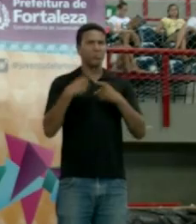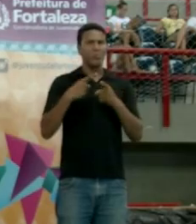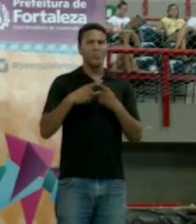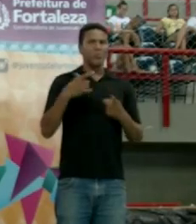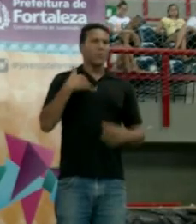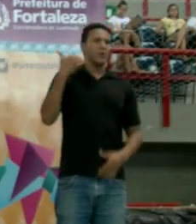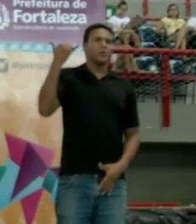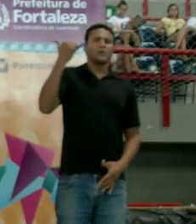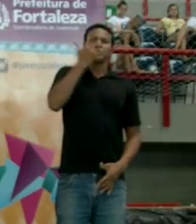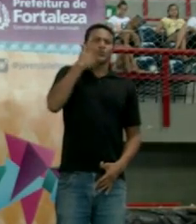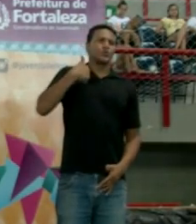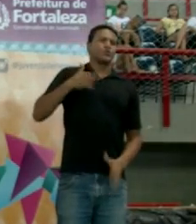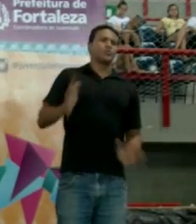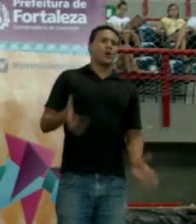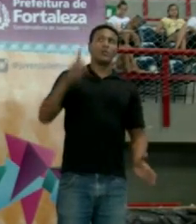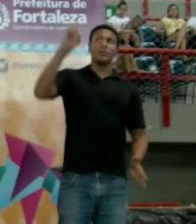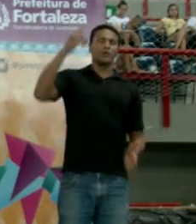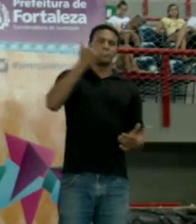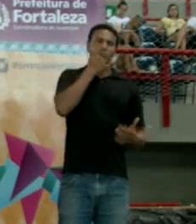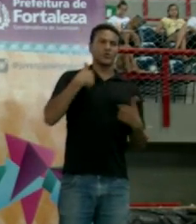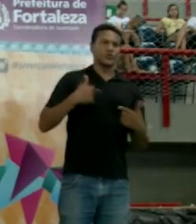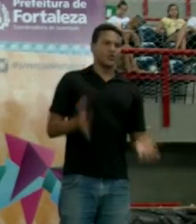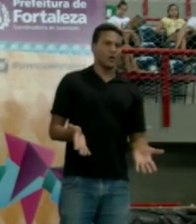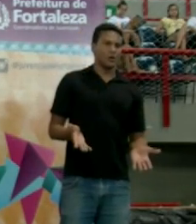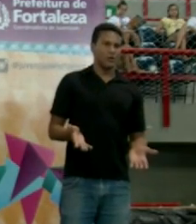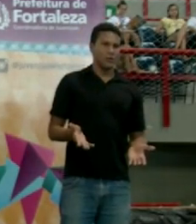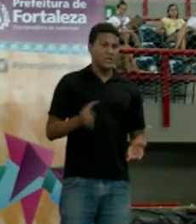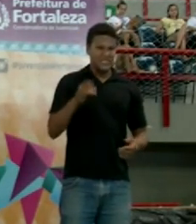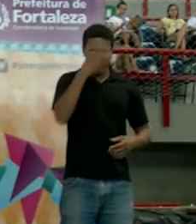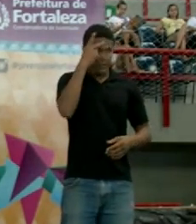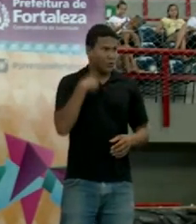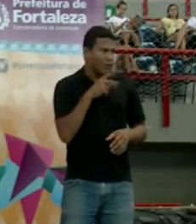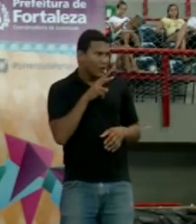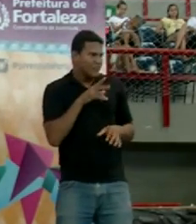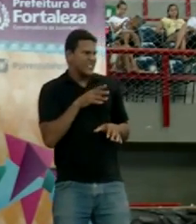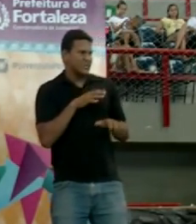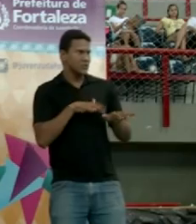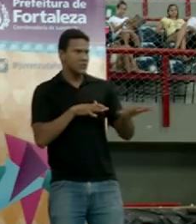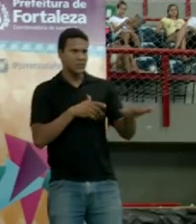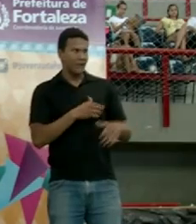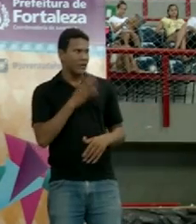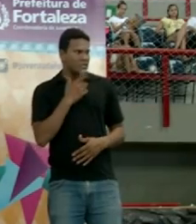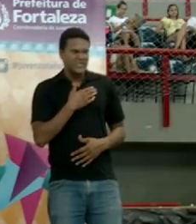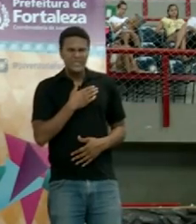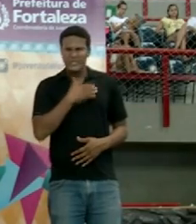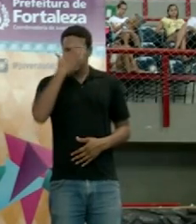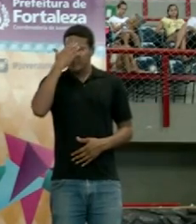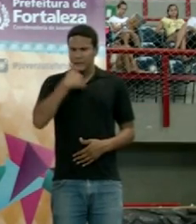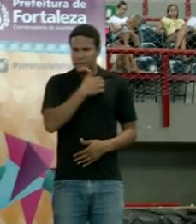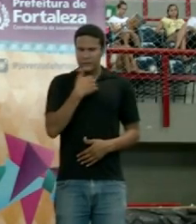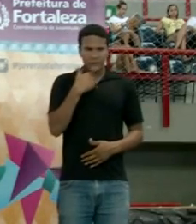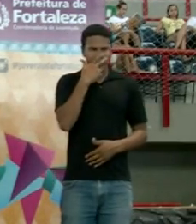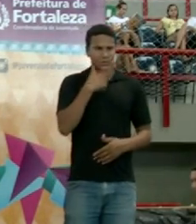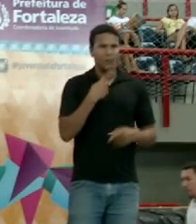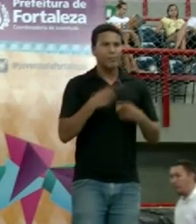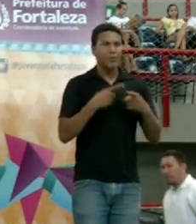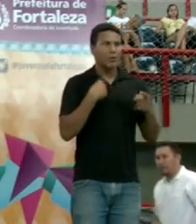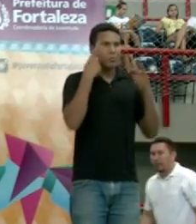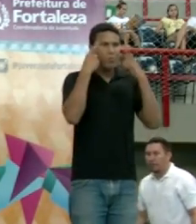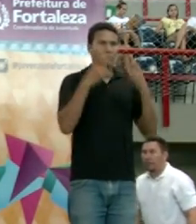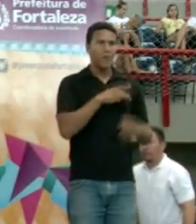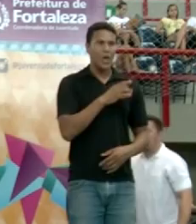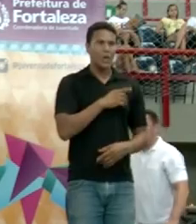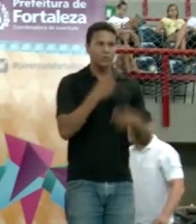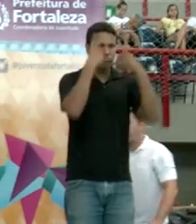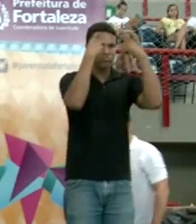vinha, fala, meu Deus, lá vem os cruzados. O que é que você pode fazer se eles achavam que podiam ser perdoados? Perdeu-se o controle.